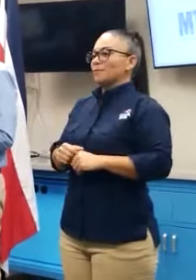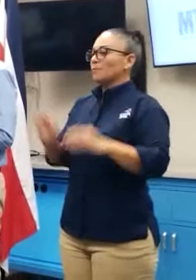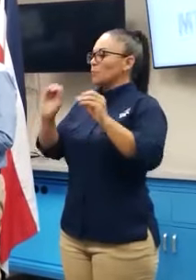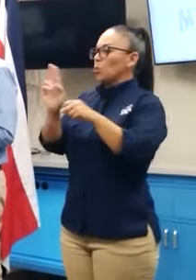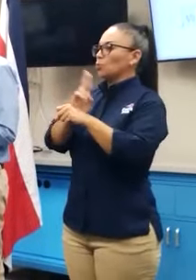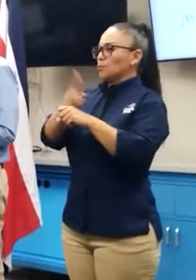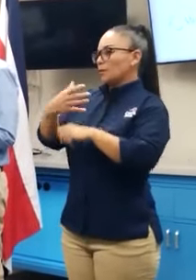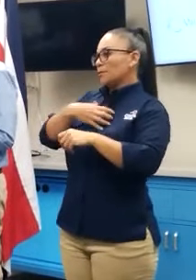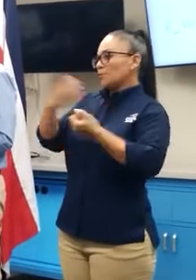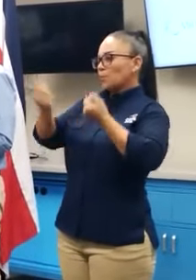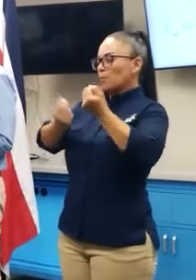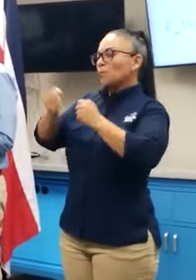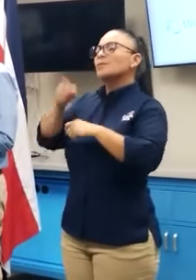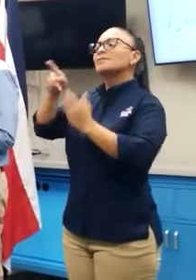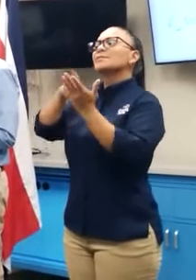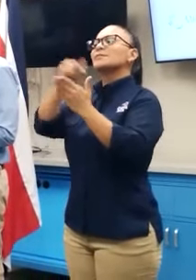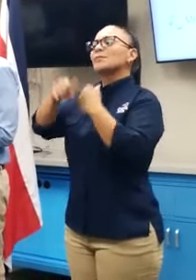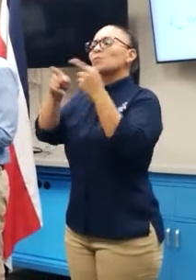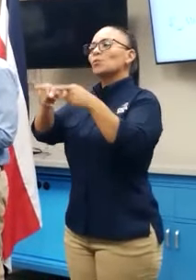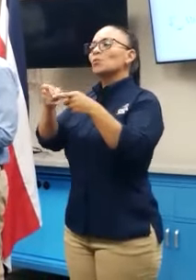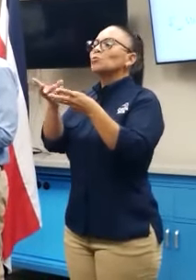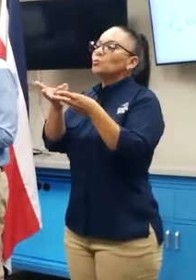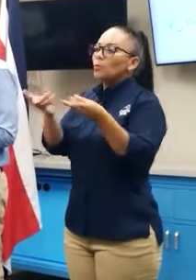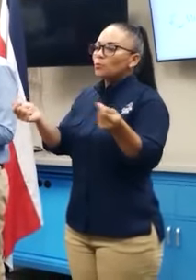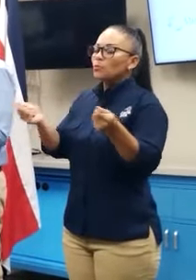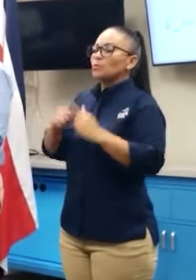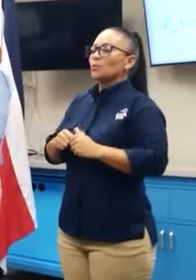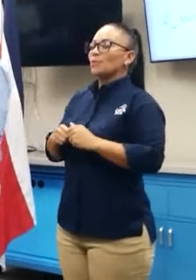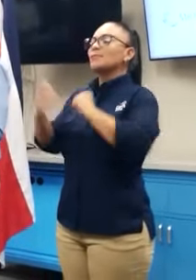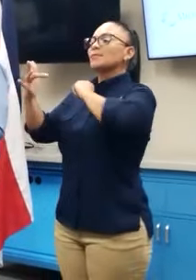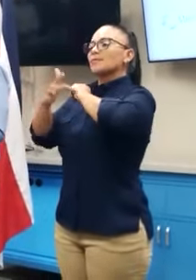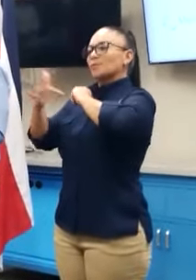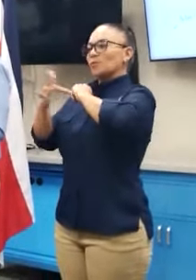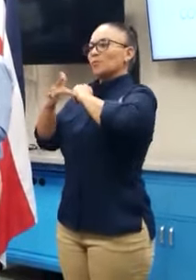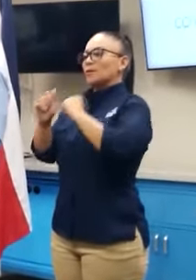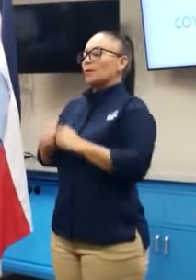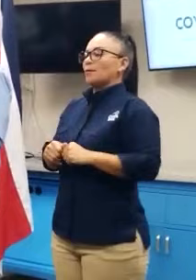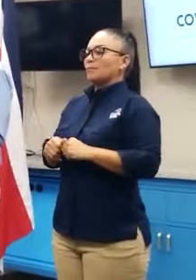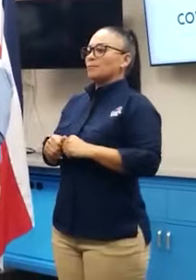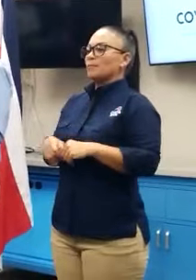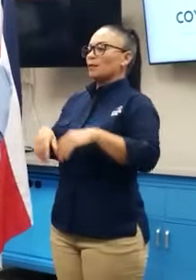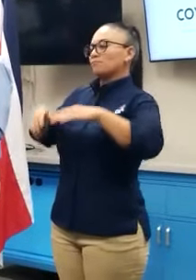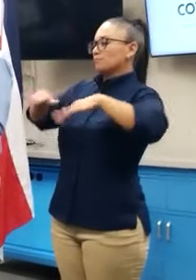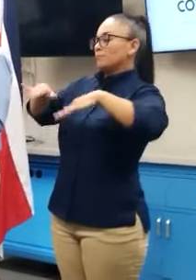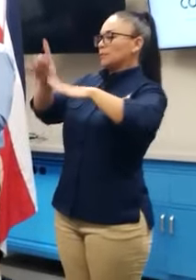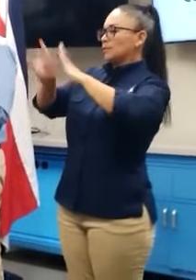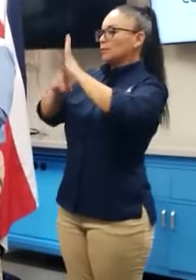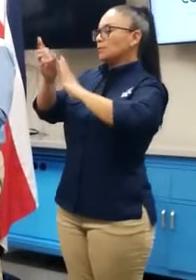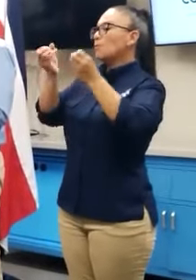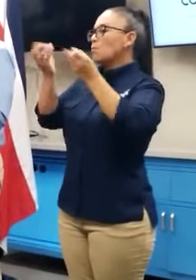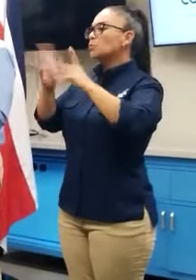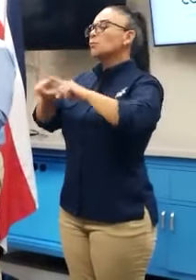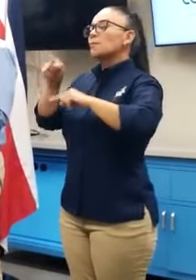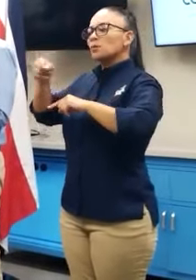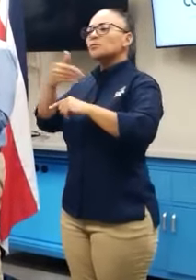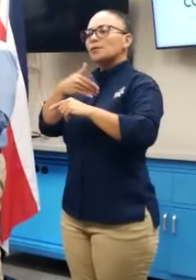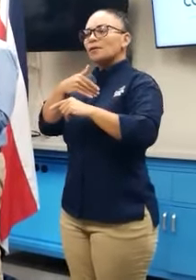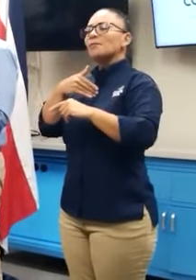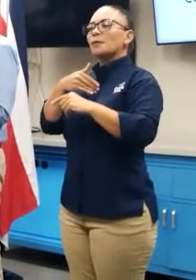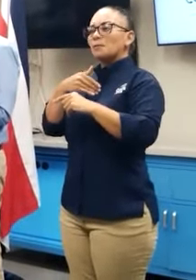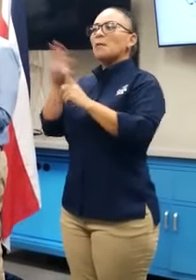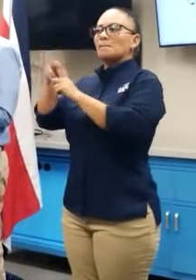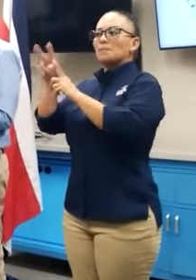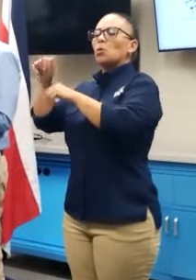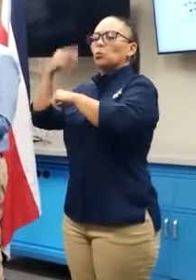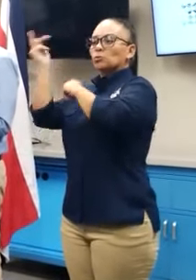su vehículo. Este proyecto es una solución de tecnología que no se ha desarrollado tanto, pero que tiene algunas aplicaciones en